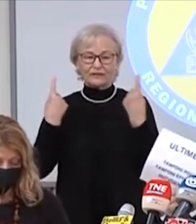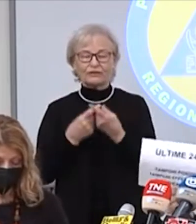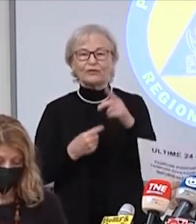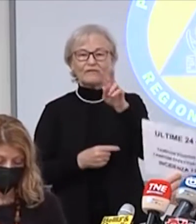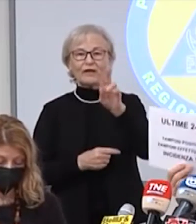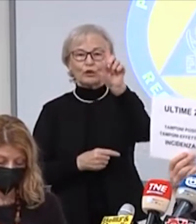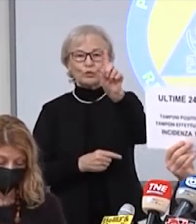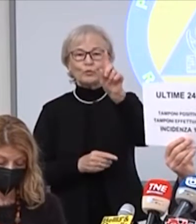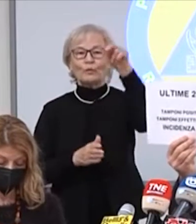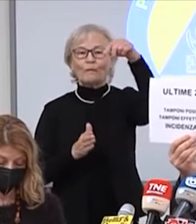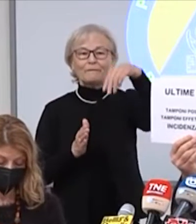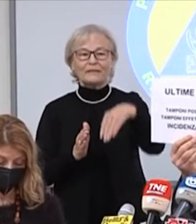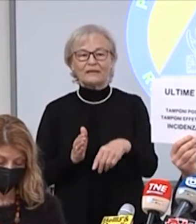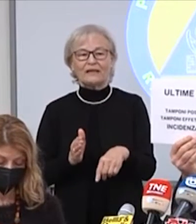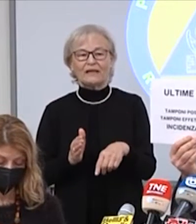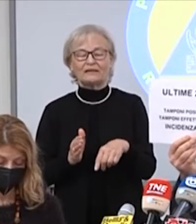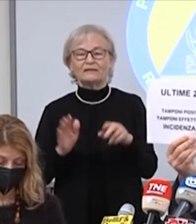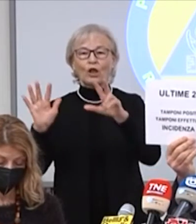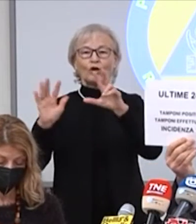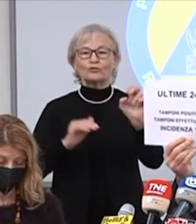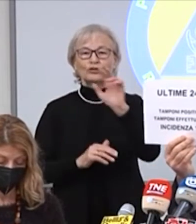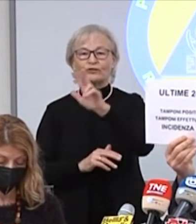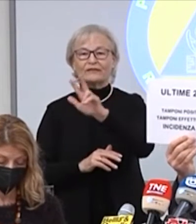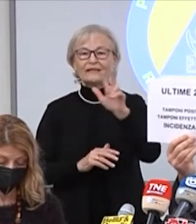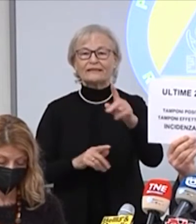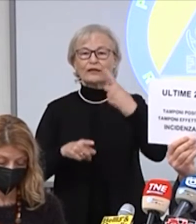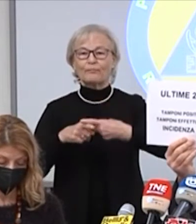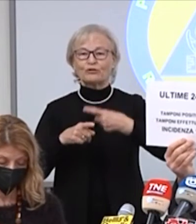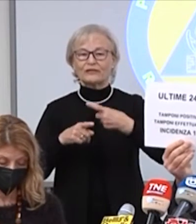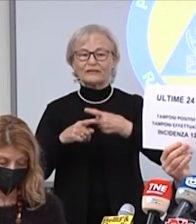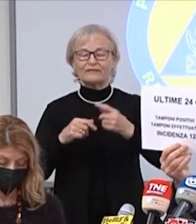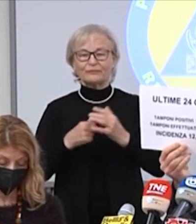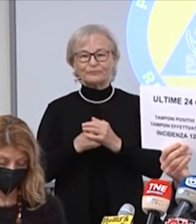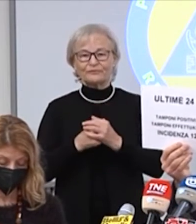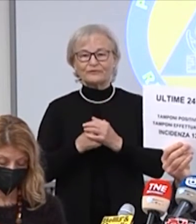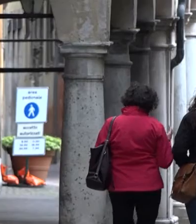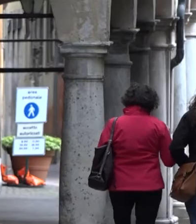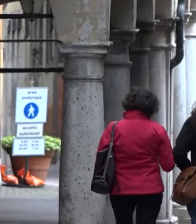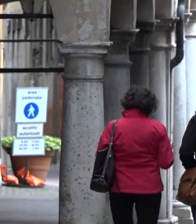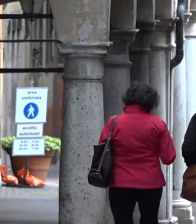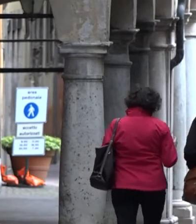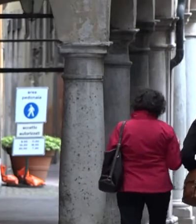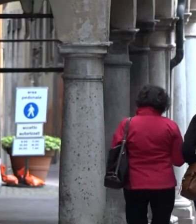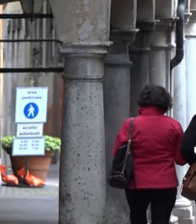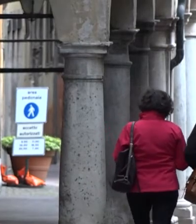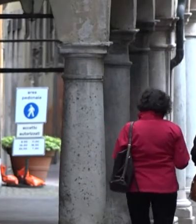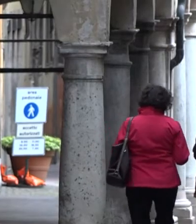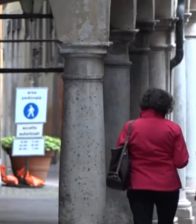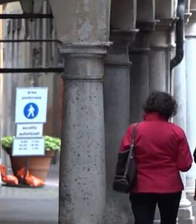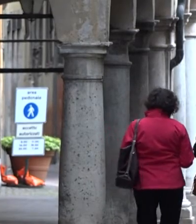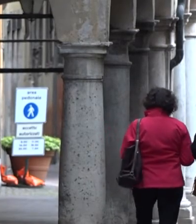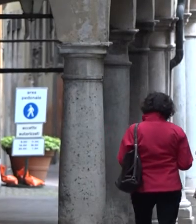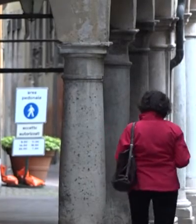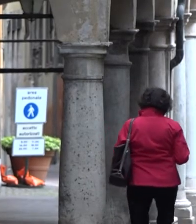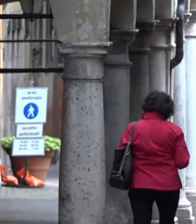c'è un rallentamento del ritmo questo è quanto emerge dai dati regionali sul numero di nuovi positivi al coronavirus nel bellunese la quota degli